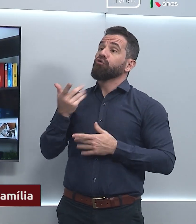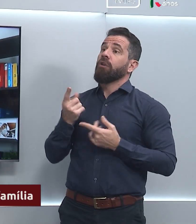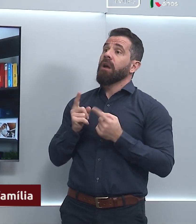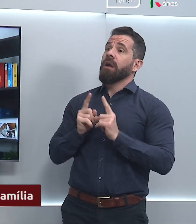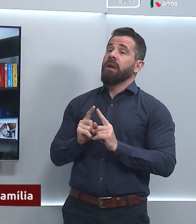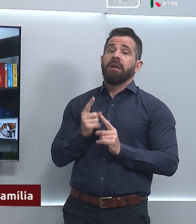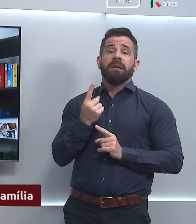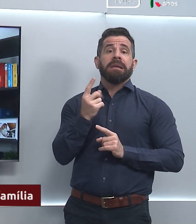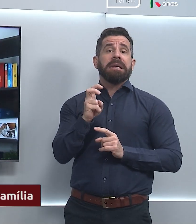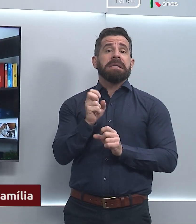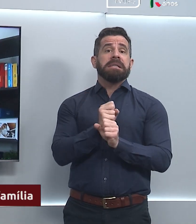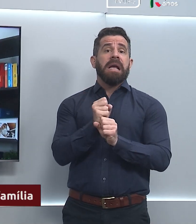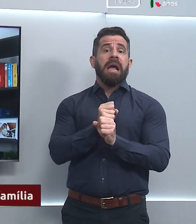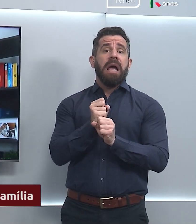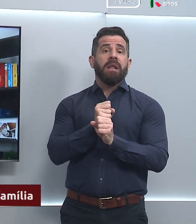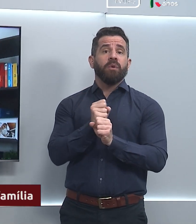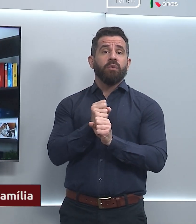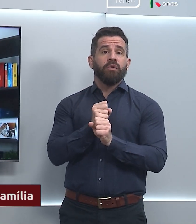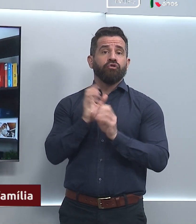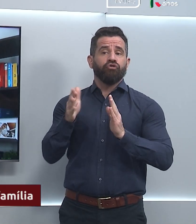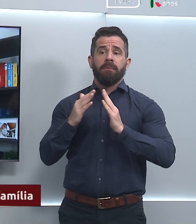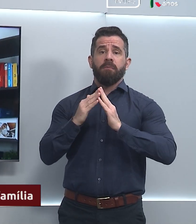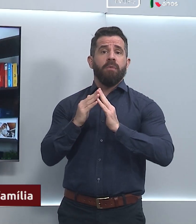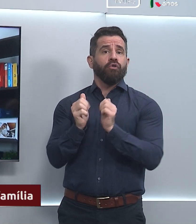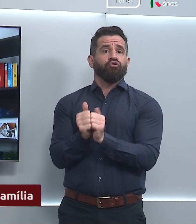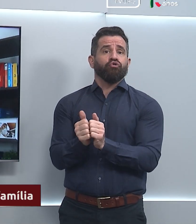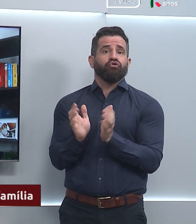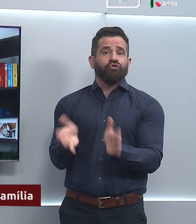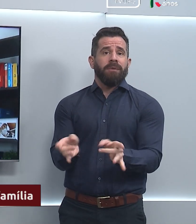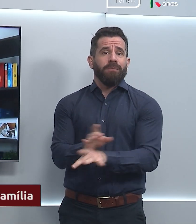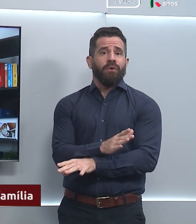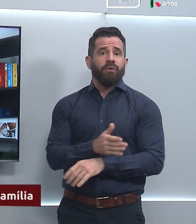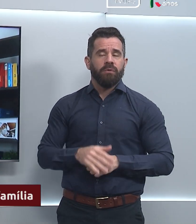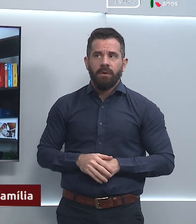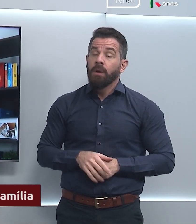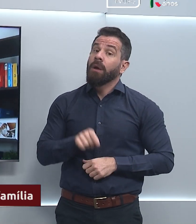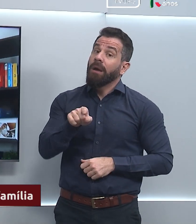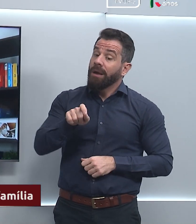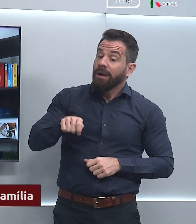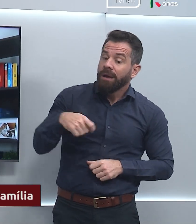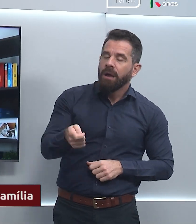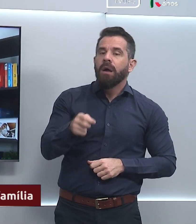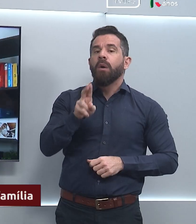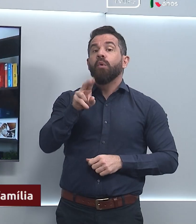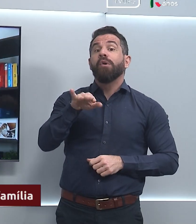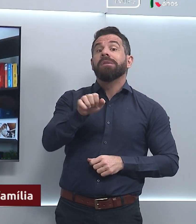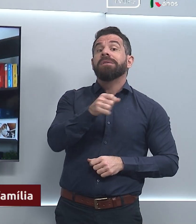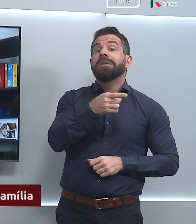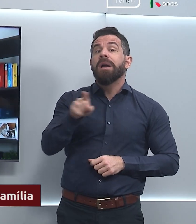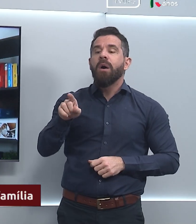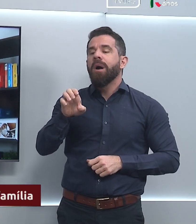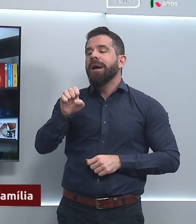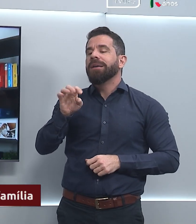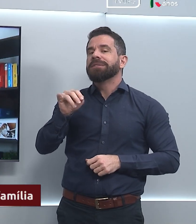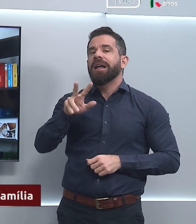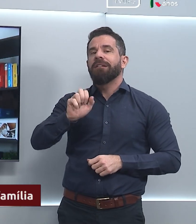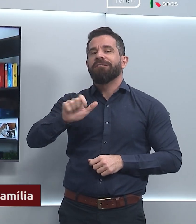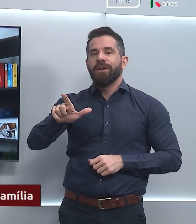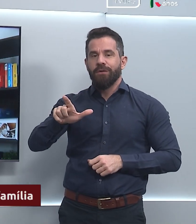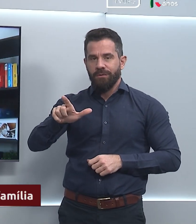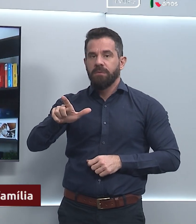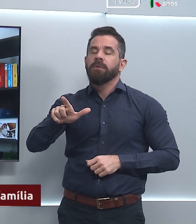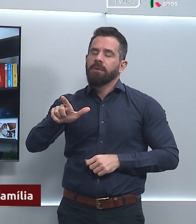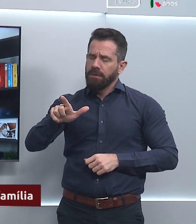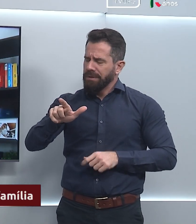juntos. Isso aí é chamado de união estável. Quando se trata de união estável, as pessoas também ela têm todos os